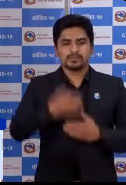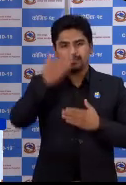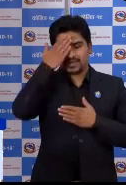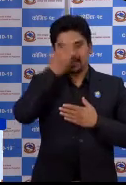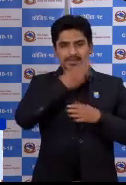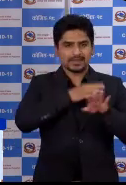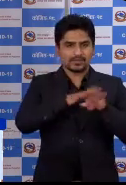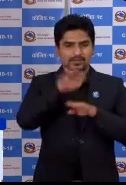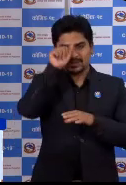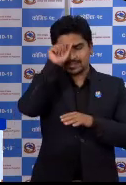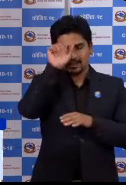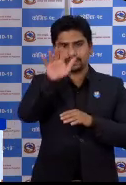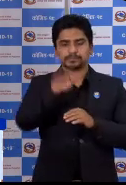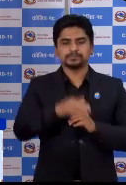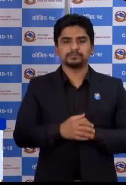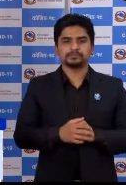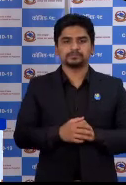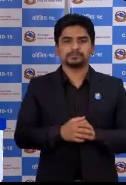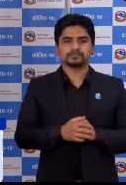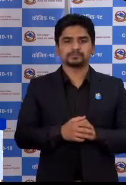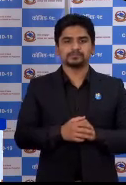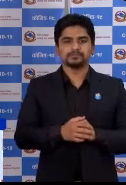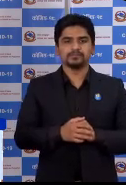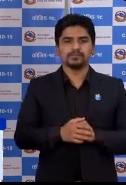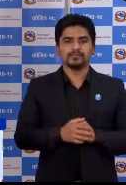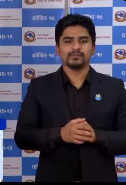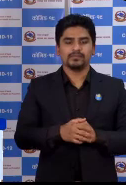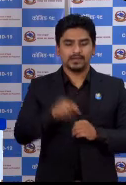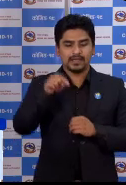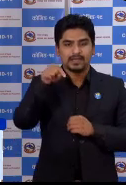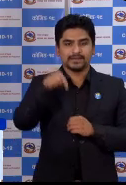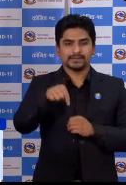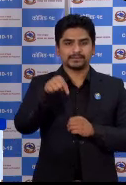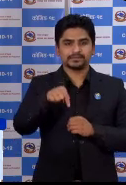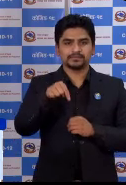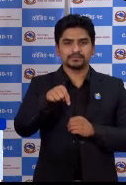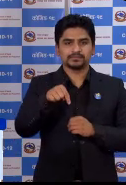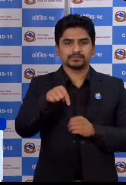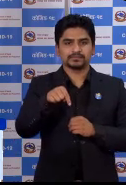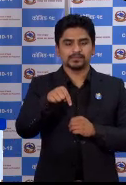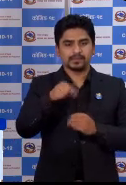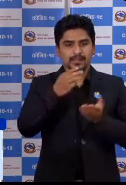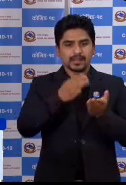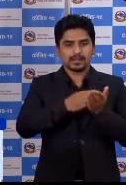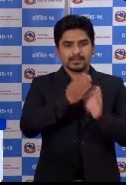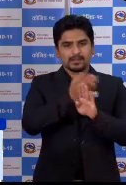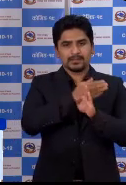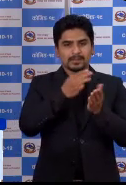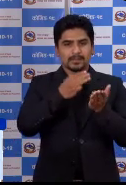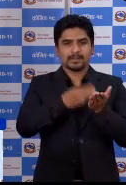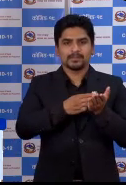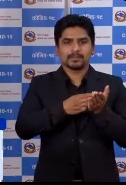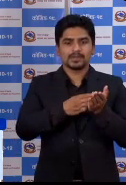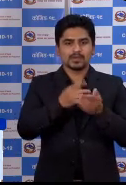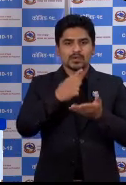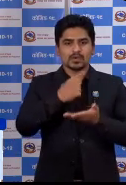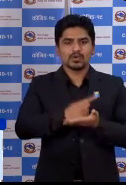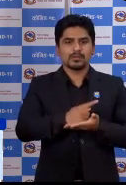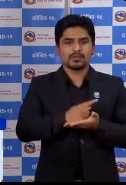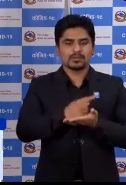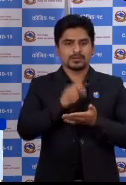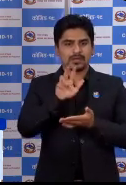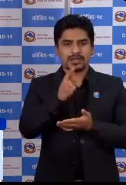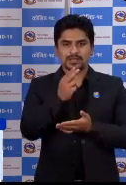संक्रमित व्यक्तिहरूको विवरण दिन चाहन्छु। आज मात्र अघि मात्र कपिल